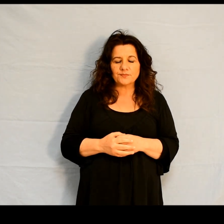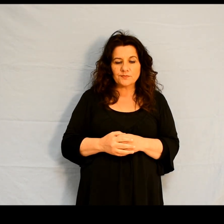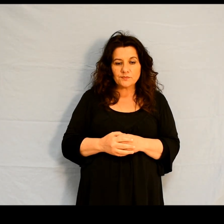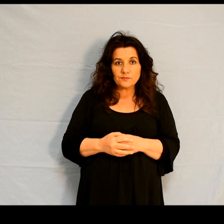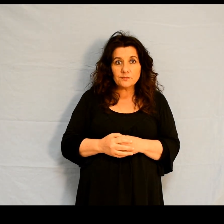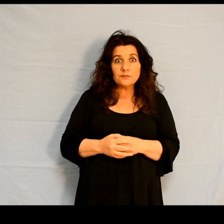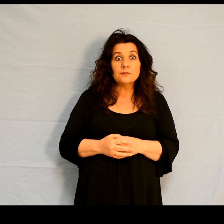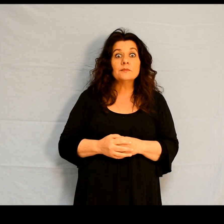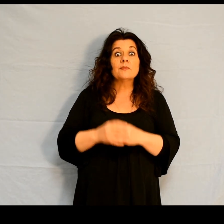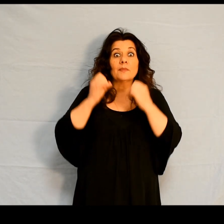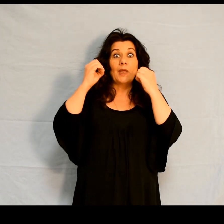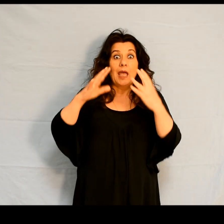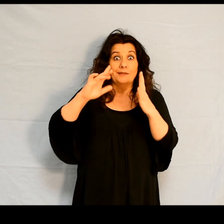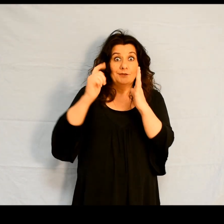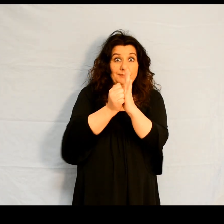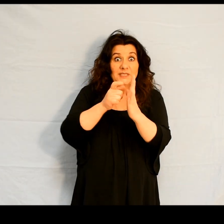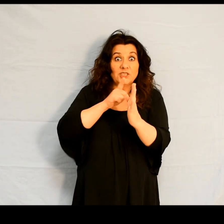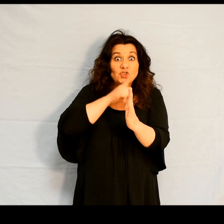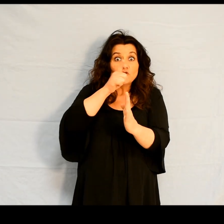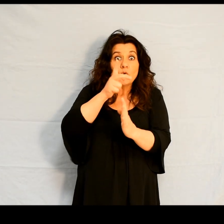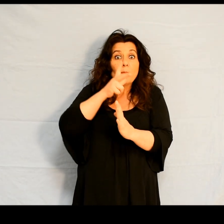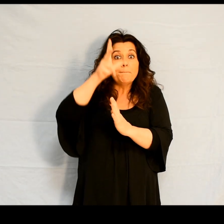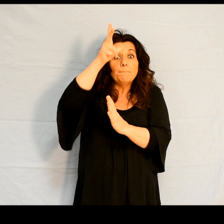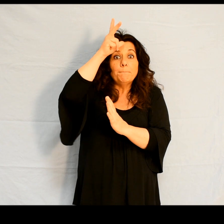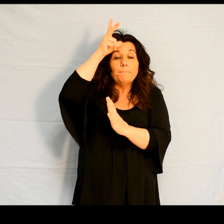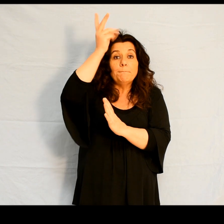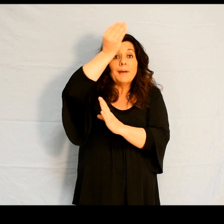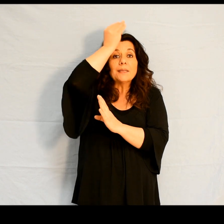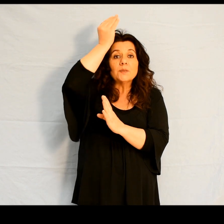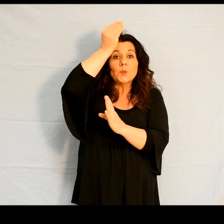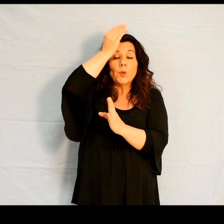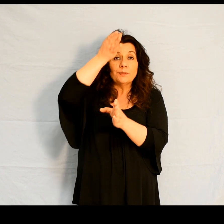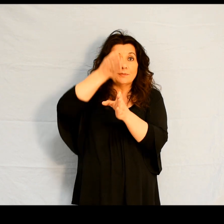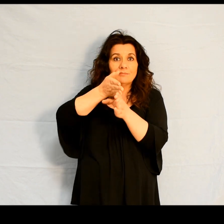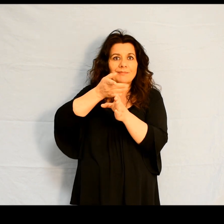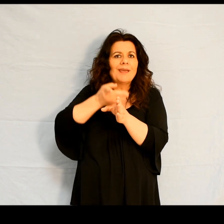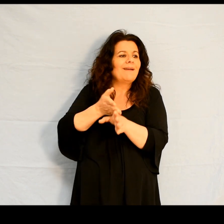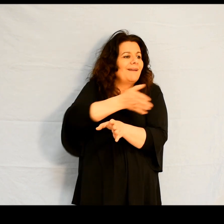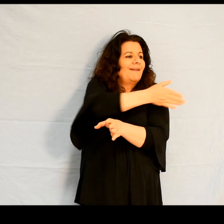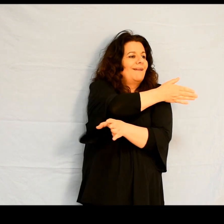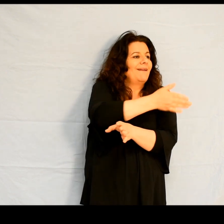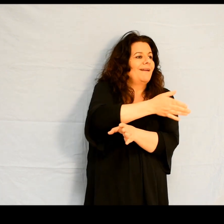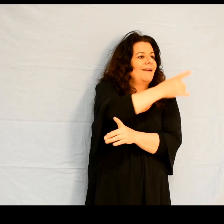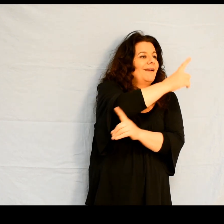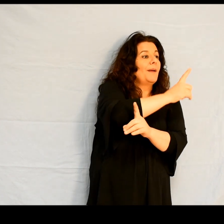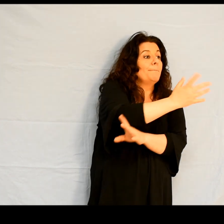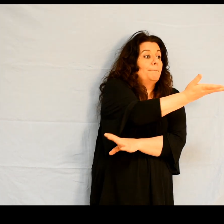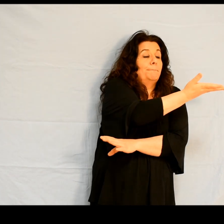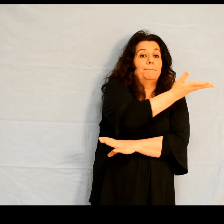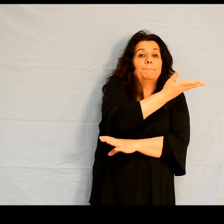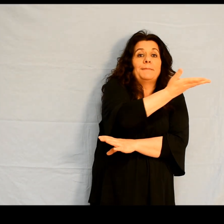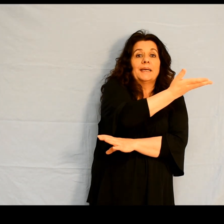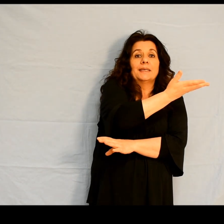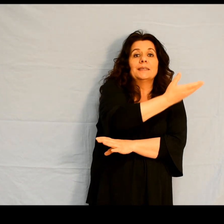Quand arriva le jour de la Pentecôte, au terme des 50 jours après Pâques, ils se trouvaient tous